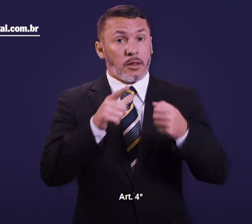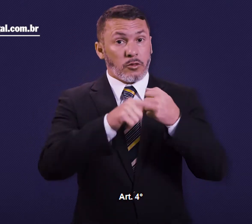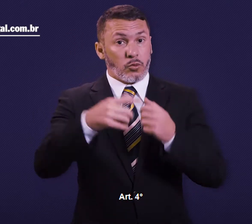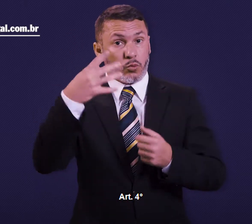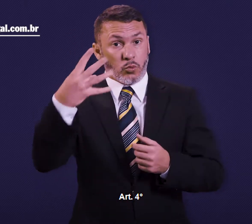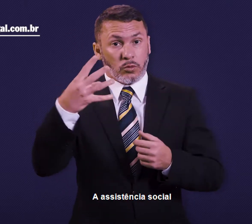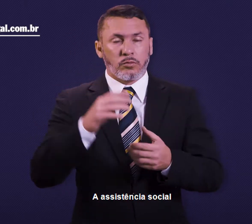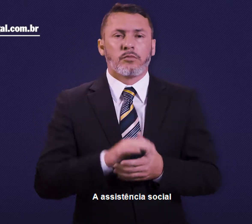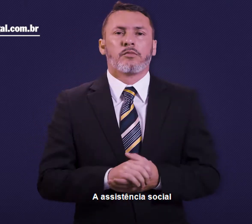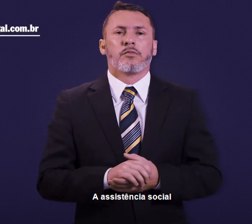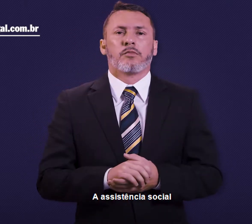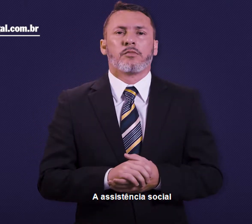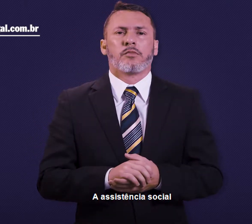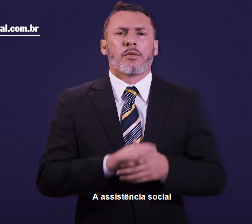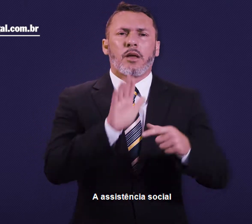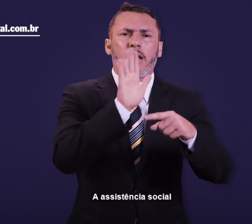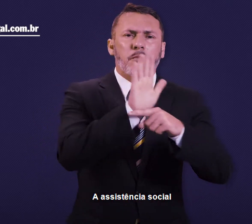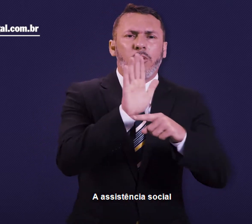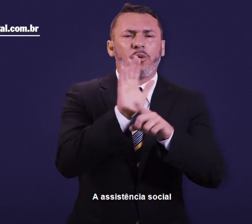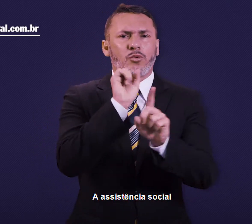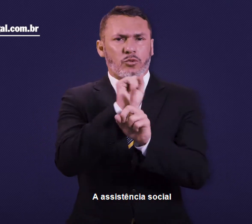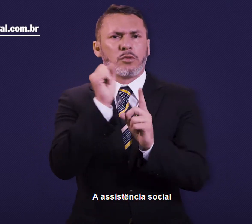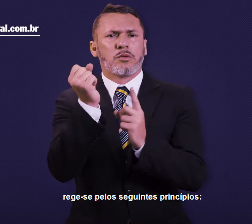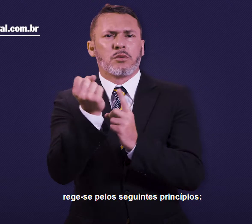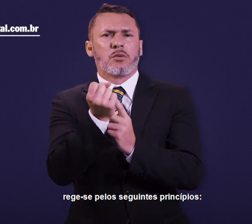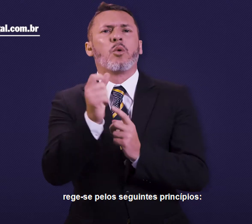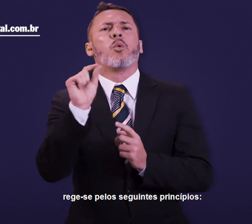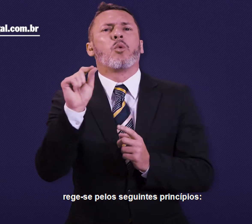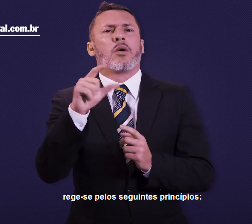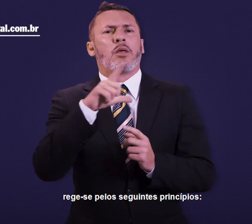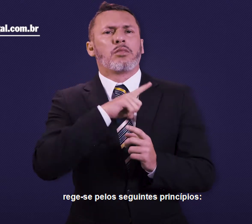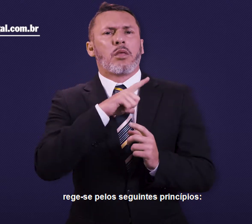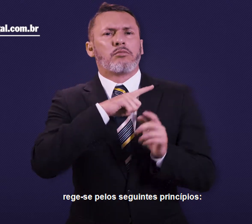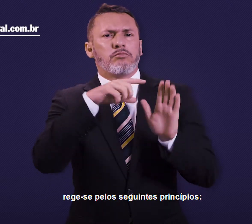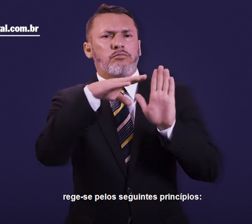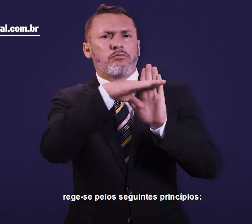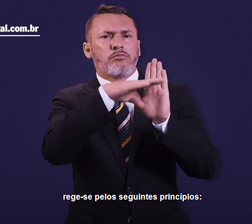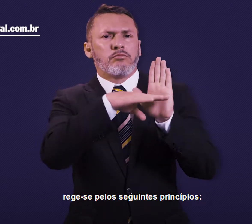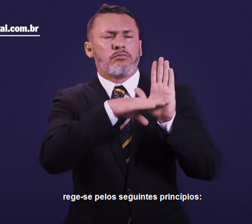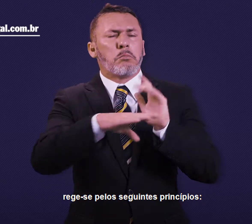4º. A assistência social rege-se pelos seguintes princípios.